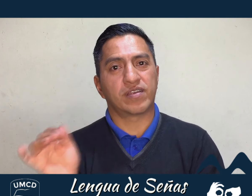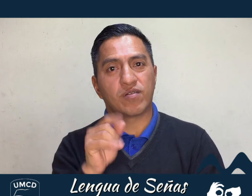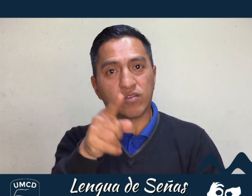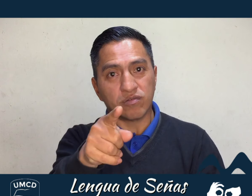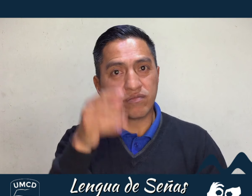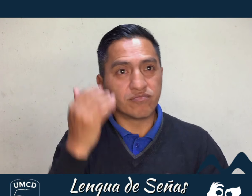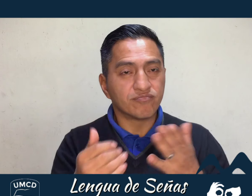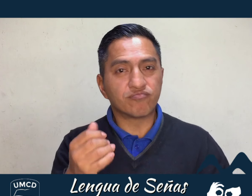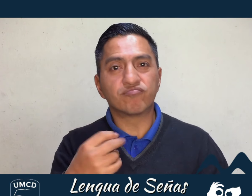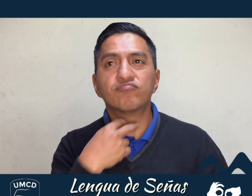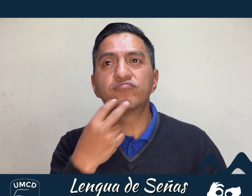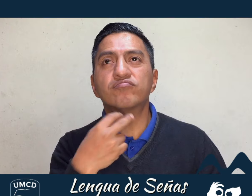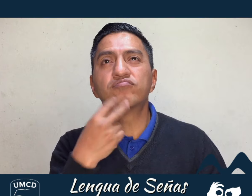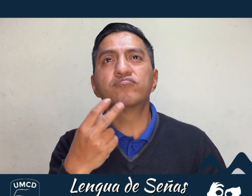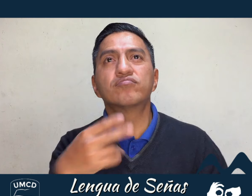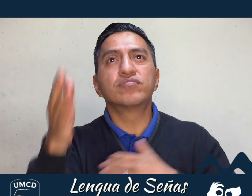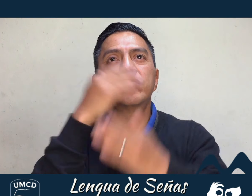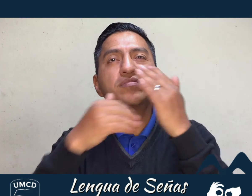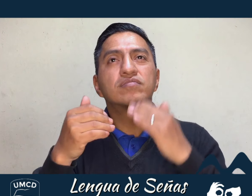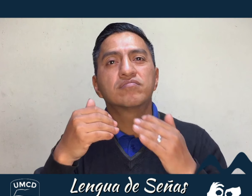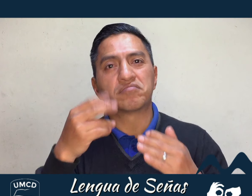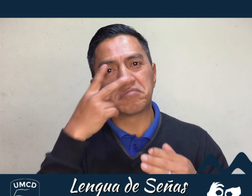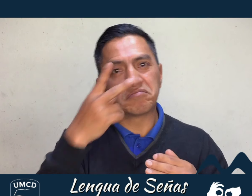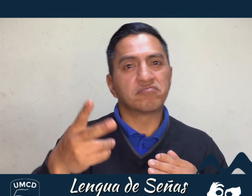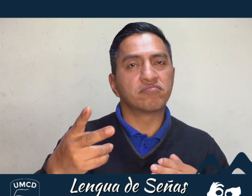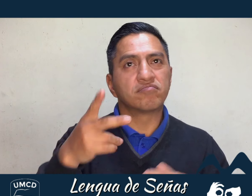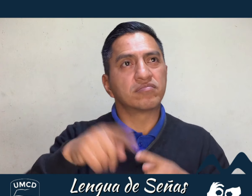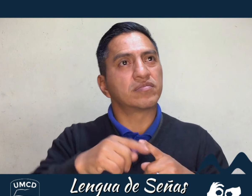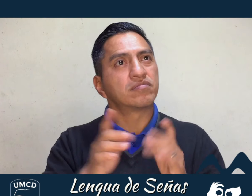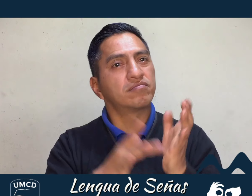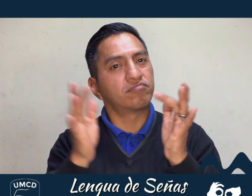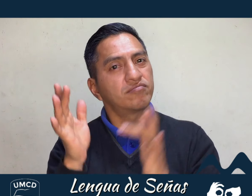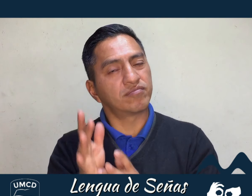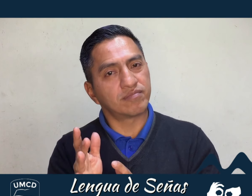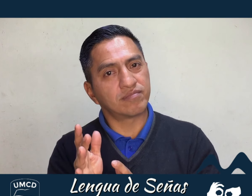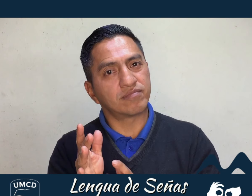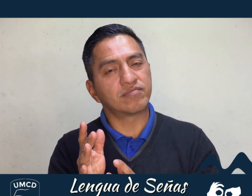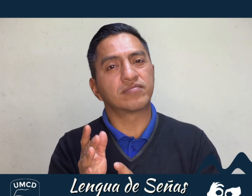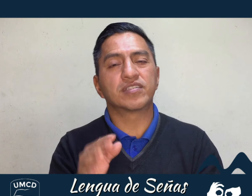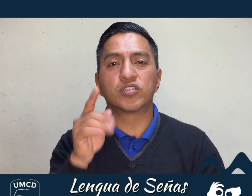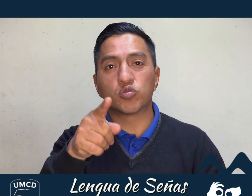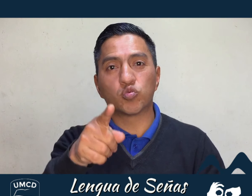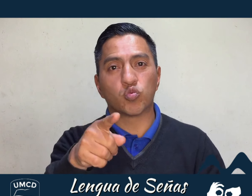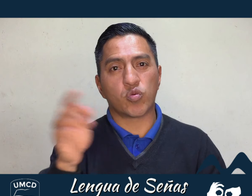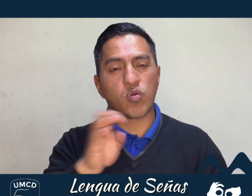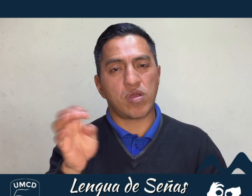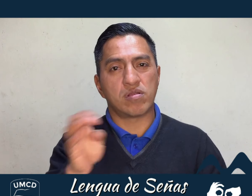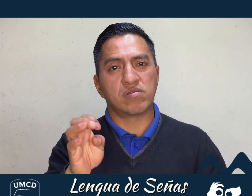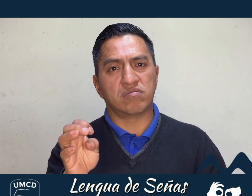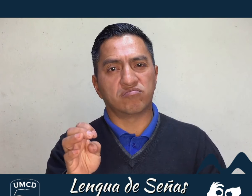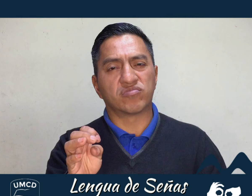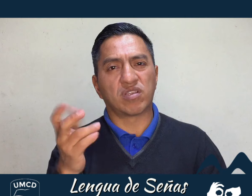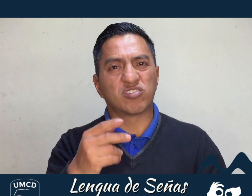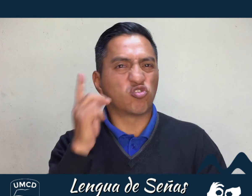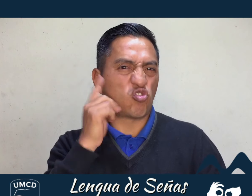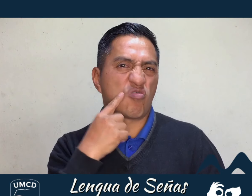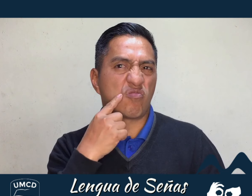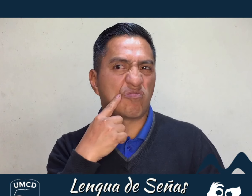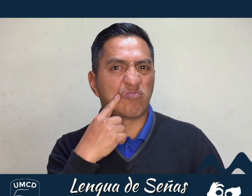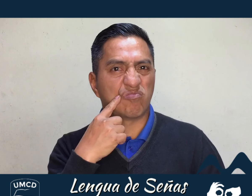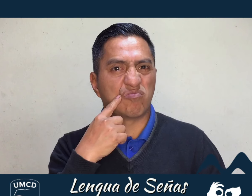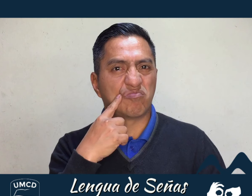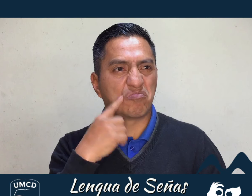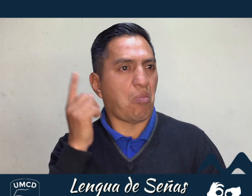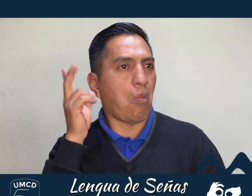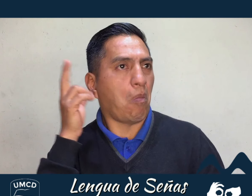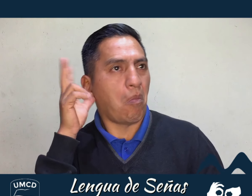mismo una voz del cielo que hablara de Jesús? Imagínatelo. ser interrumpidos en este momento y